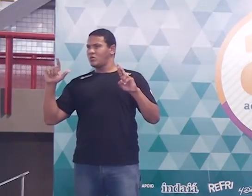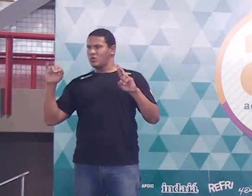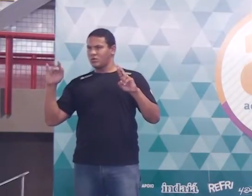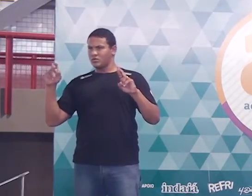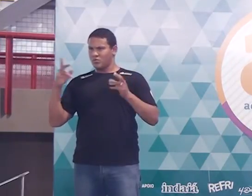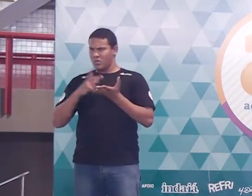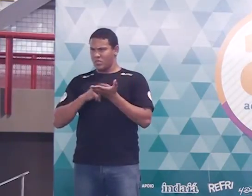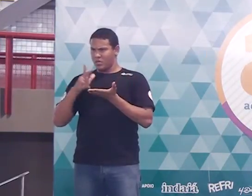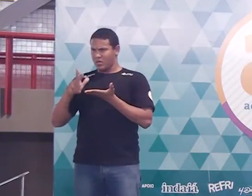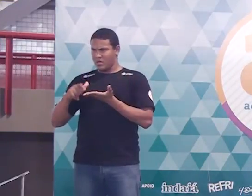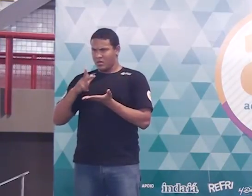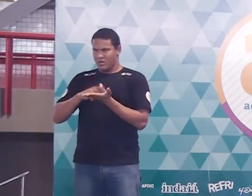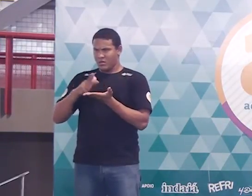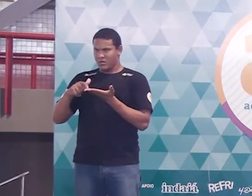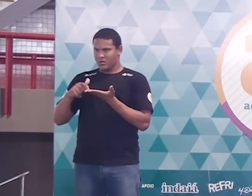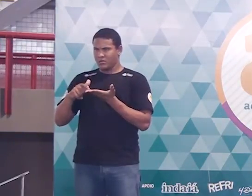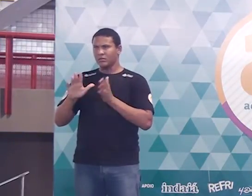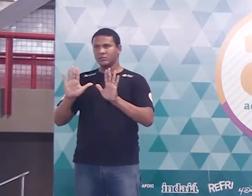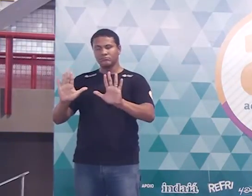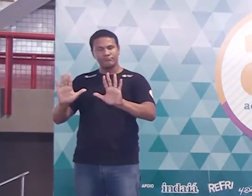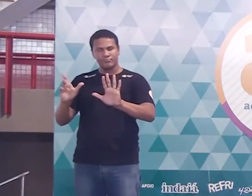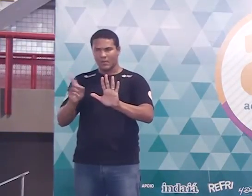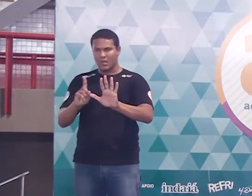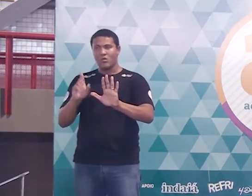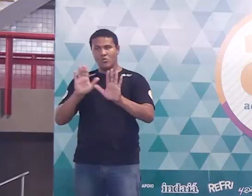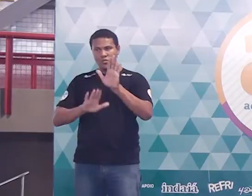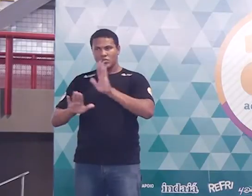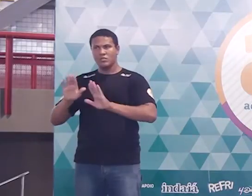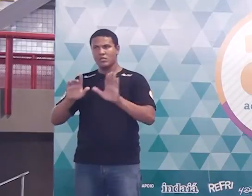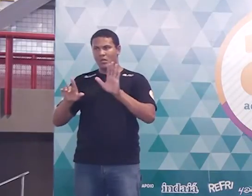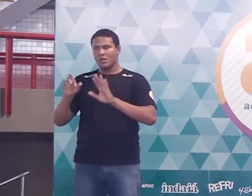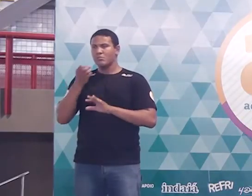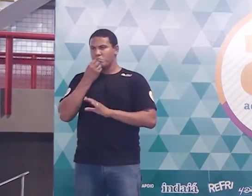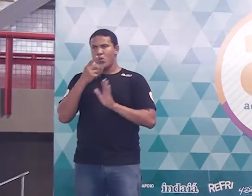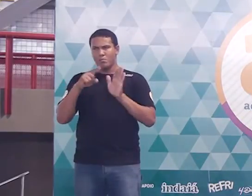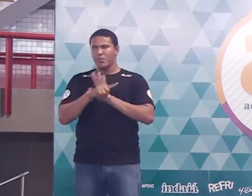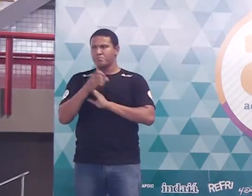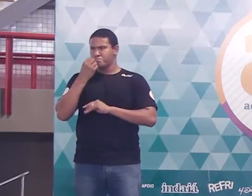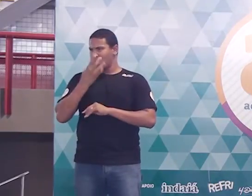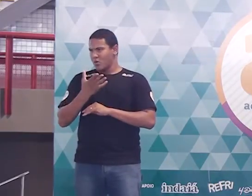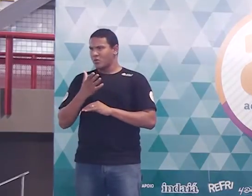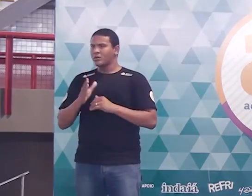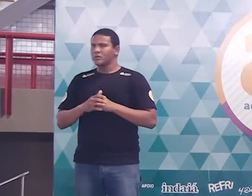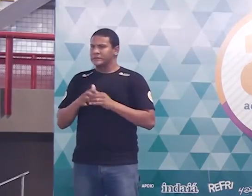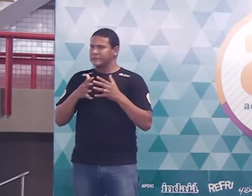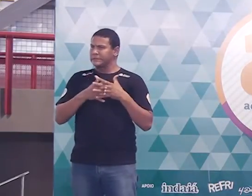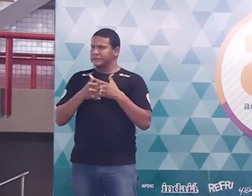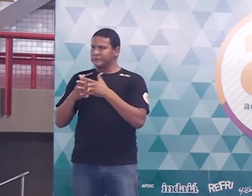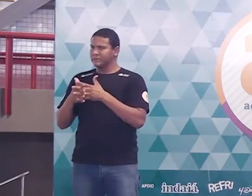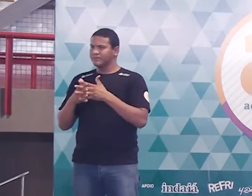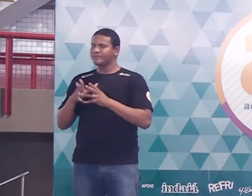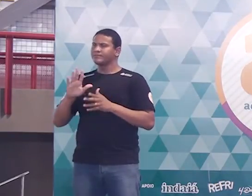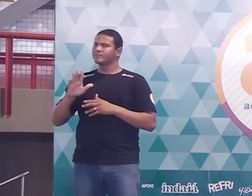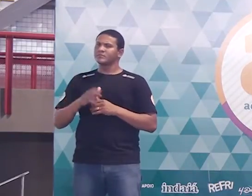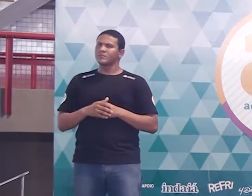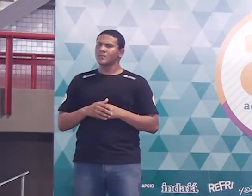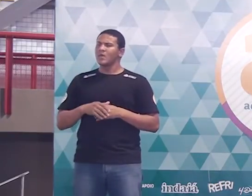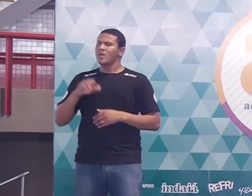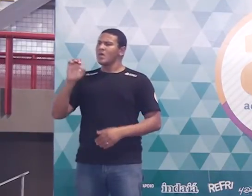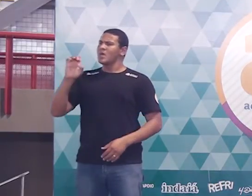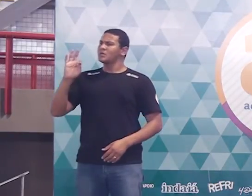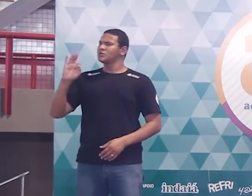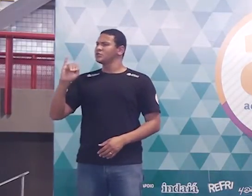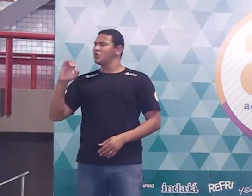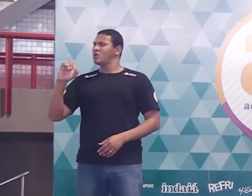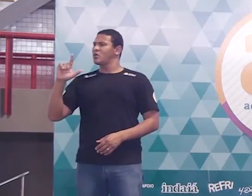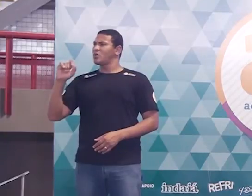isso. Aliás, pergunta maravilhosa, viu? A gente confunde muito, né? Quem é o agente etiológico